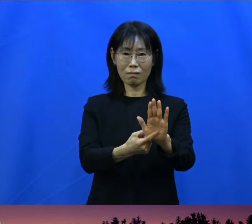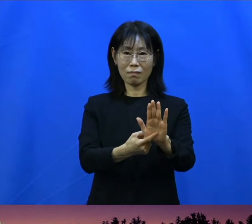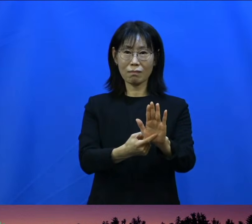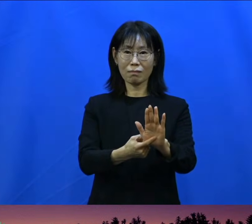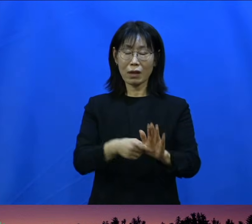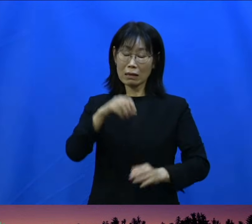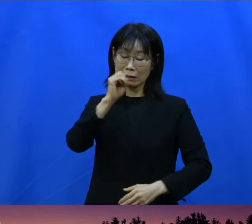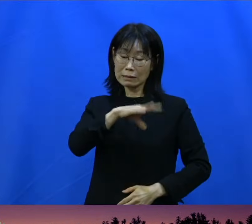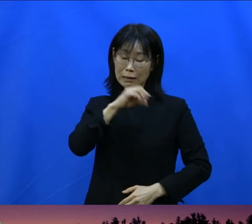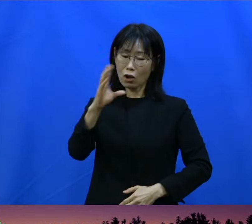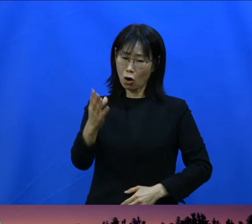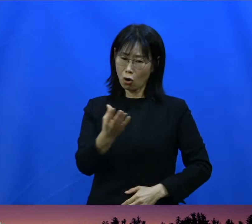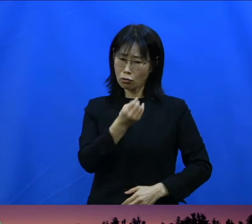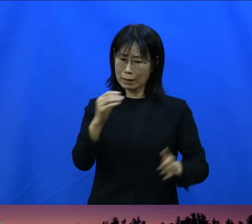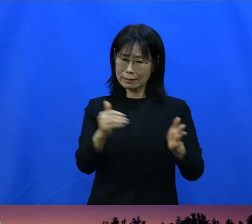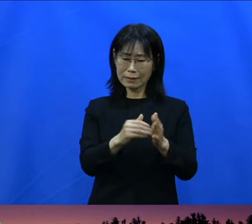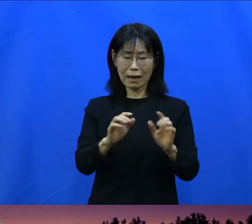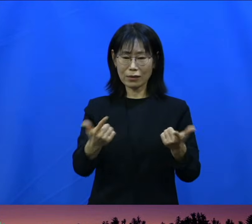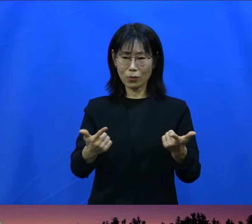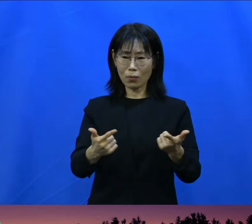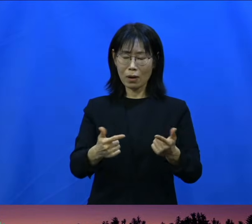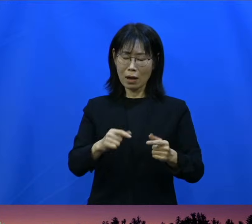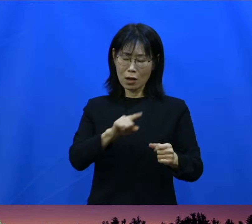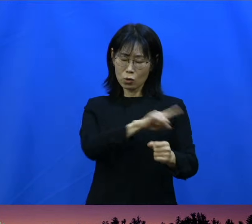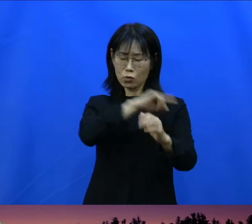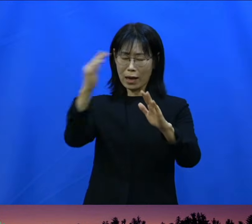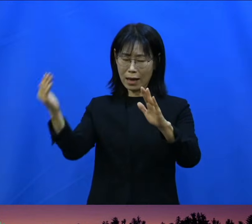그냥 거룩하다가 아니에요.